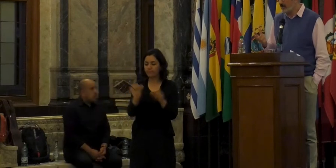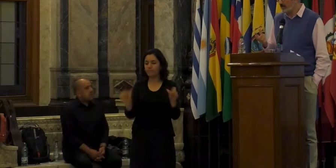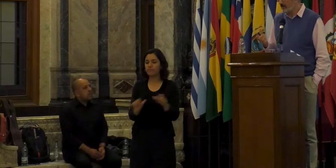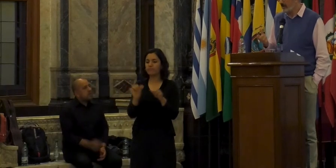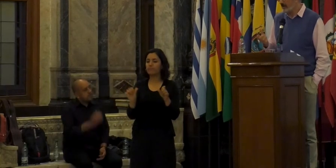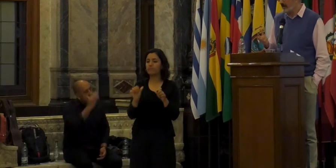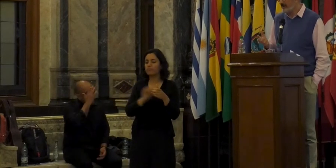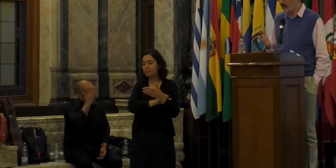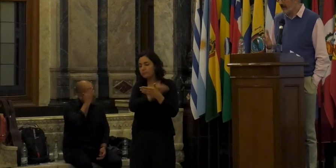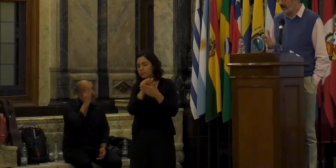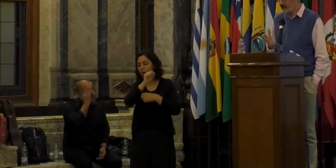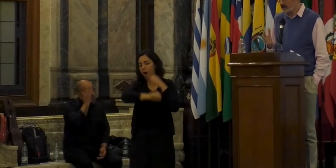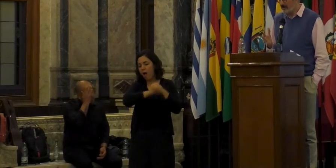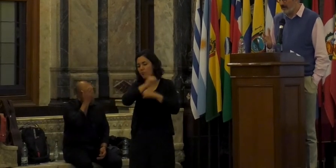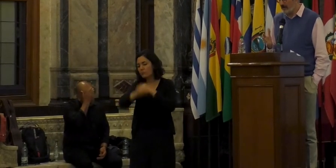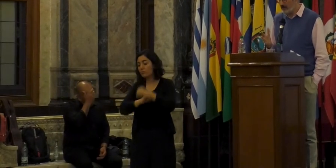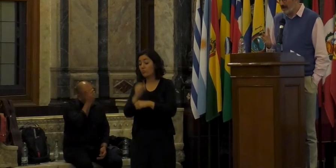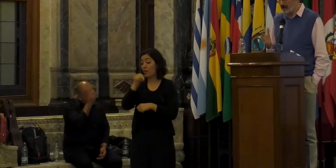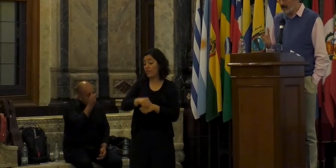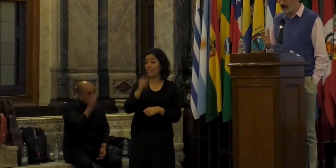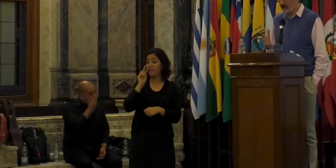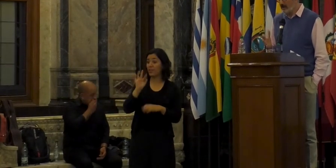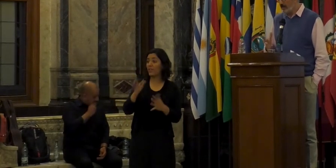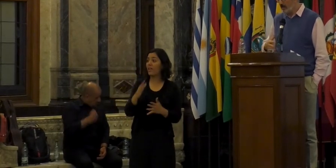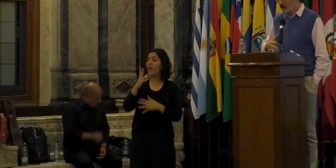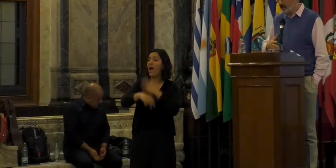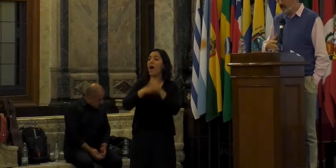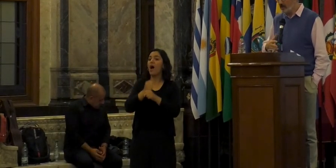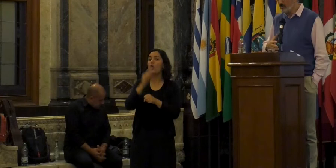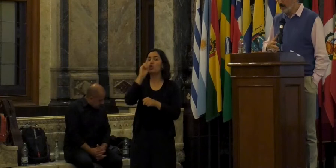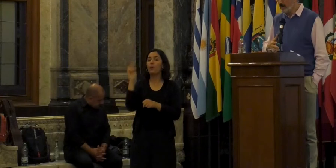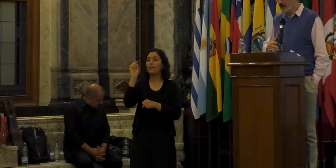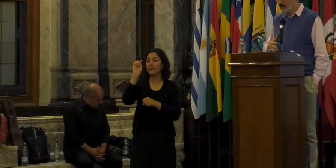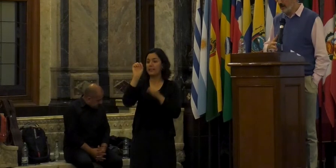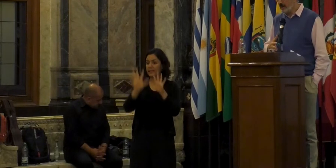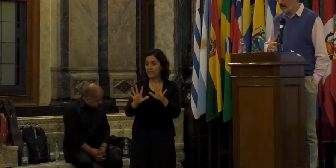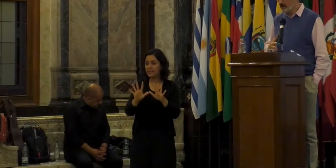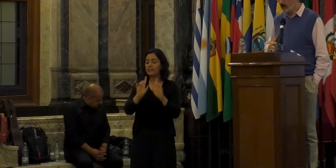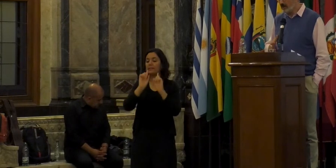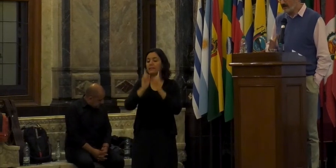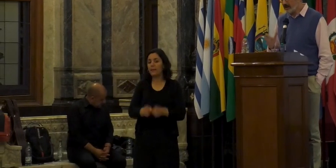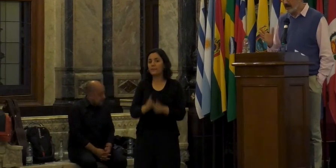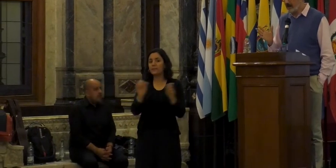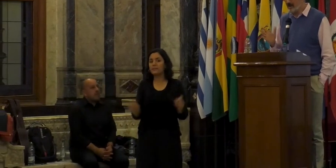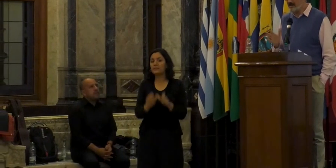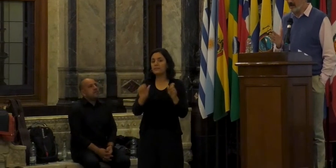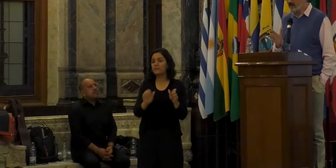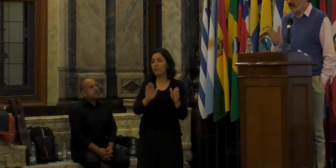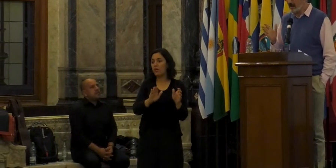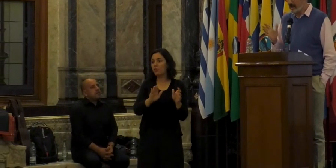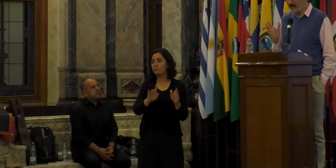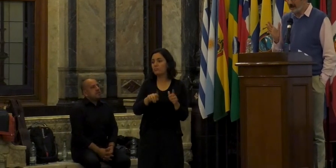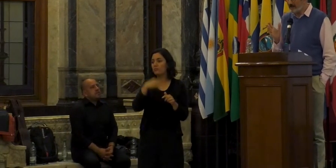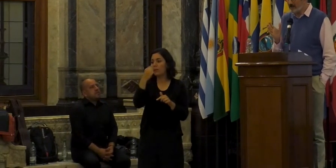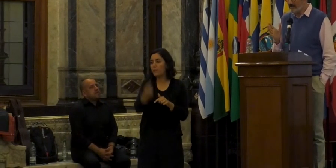de los años, porque este que habéis visto es del 2010, pero luego hicimos toda otra serie ya más